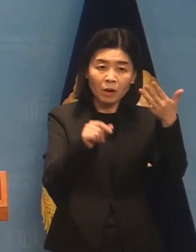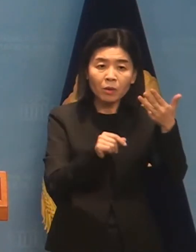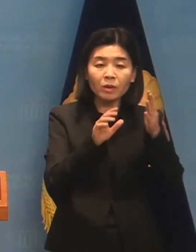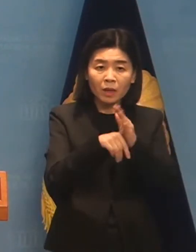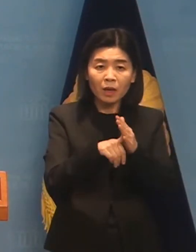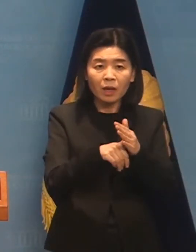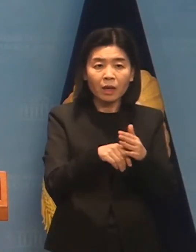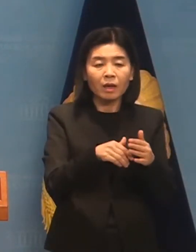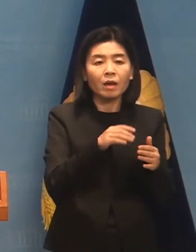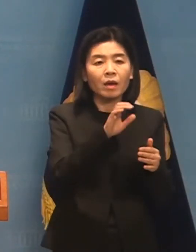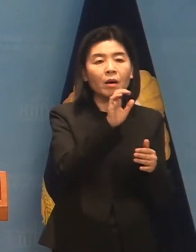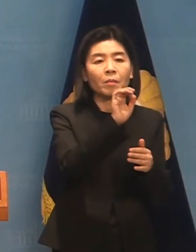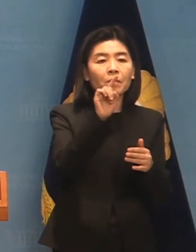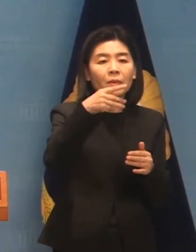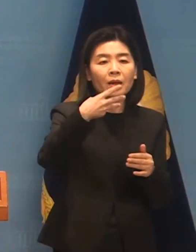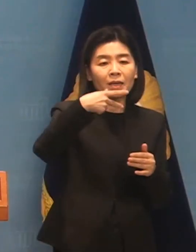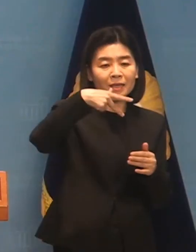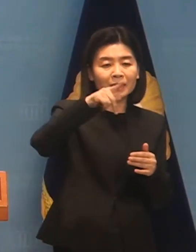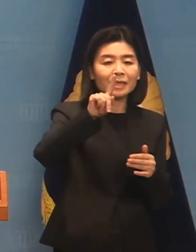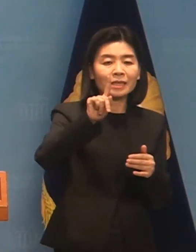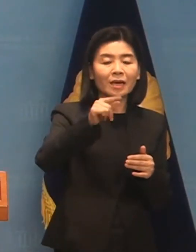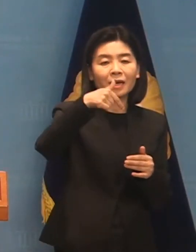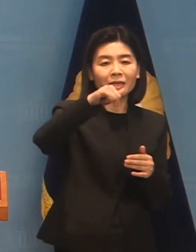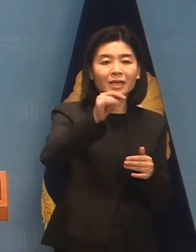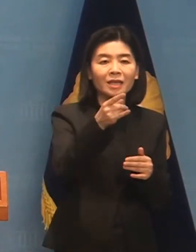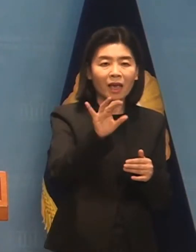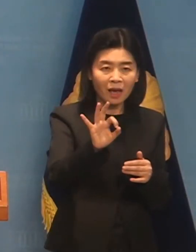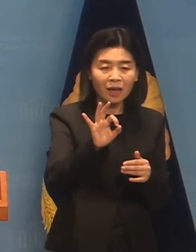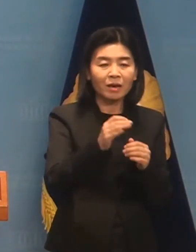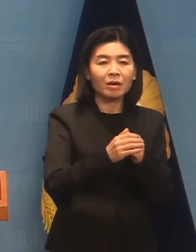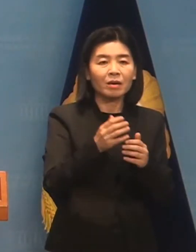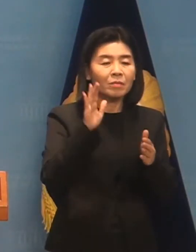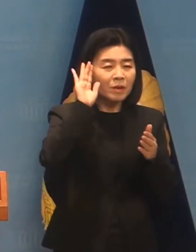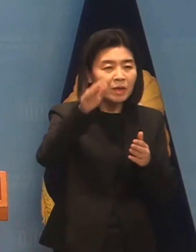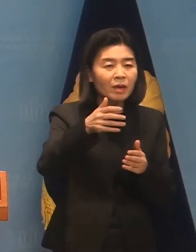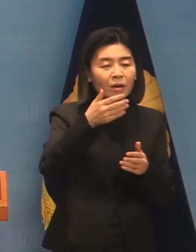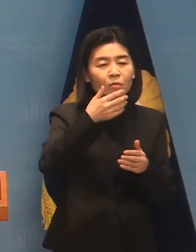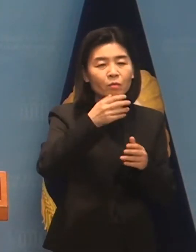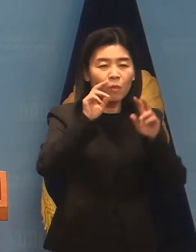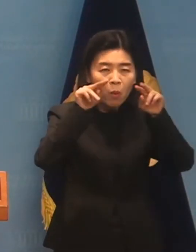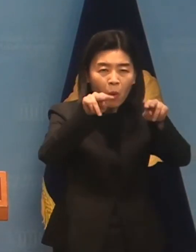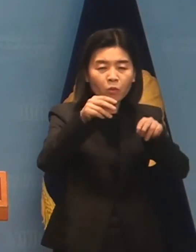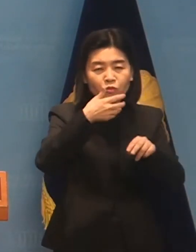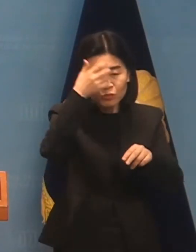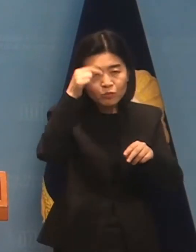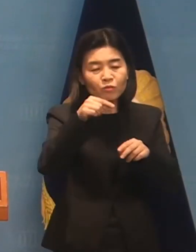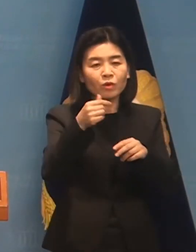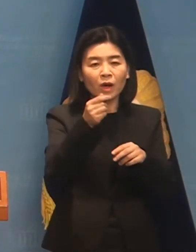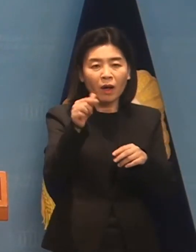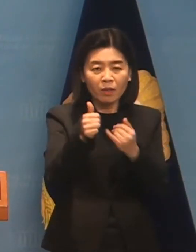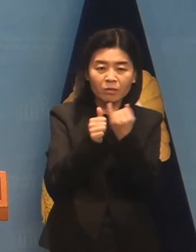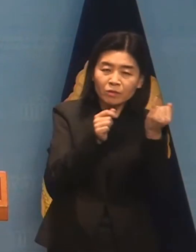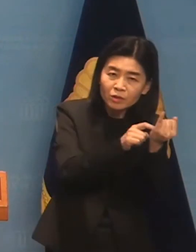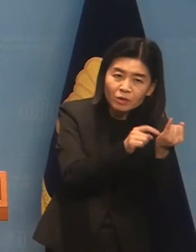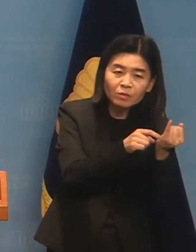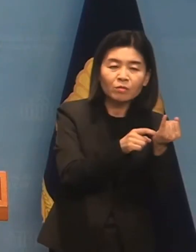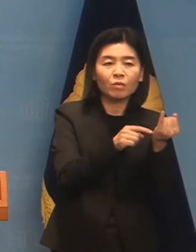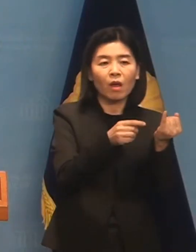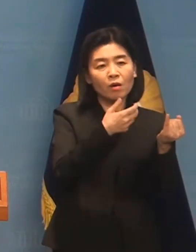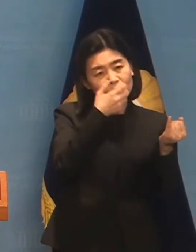조용원의 팔자기행에는 미래를 보는 꿈, 성경모, 한덕수 총리 과금 맞춘 부인의 꿈이라는